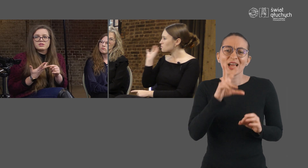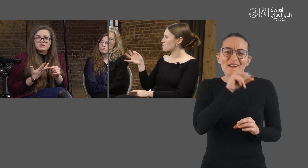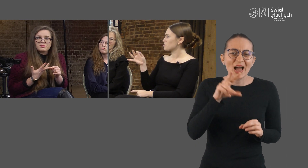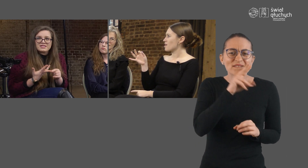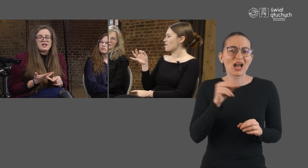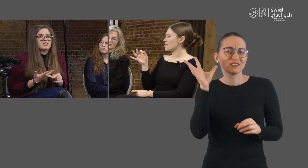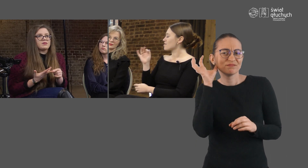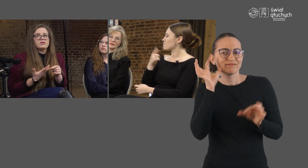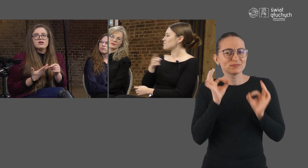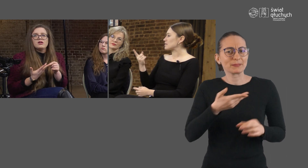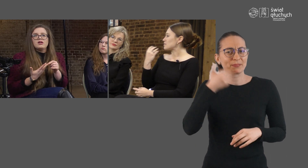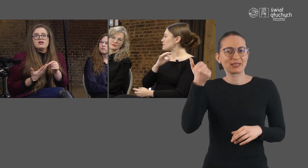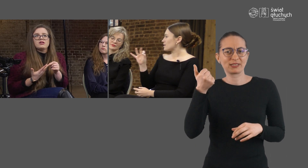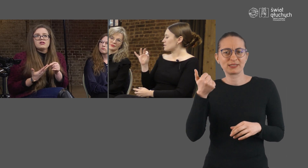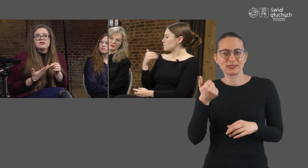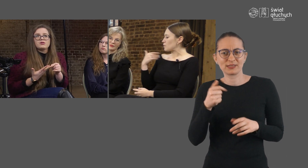dobrze. Specjalnie